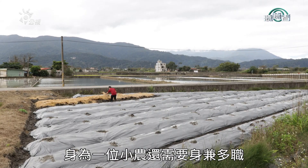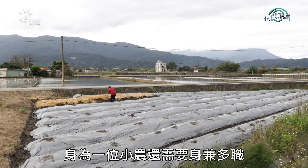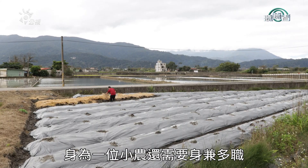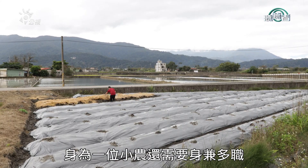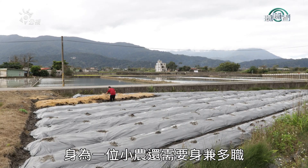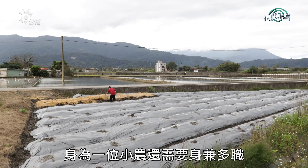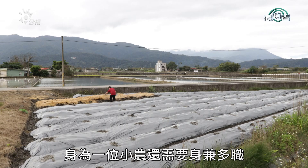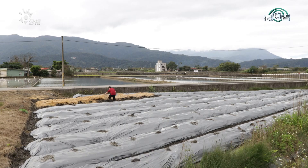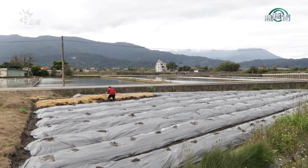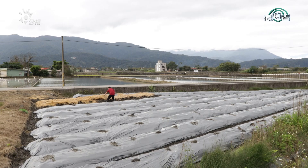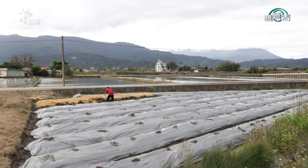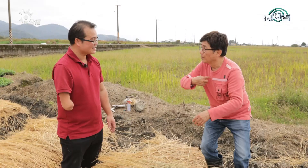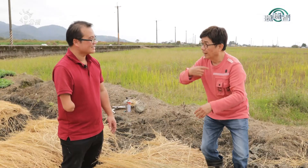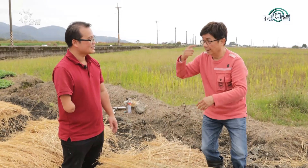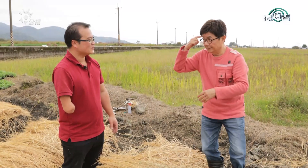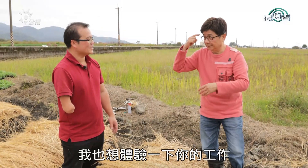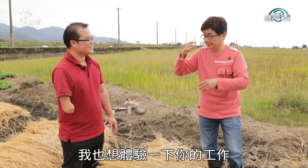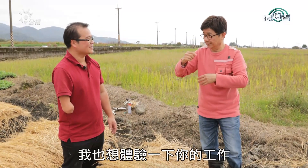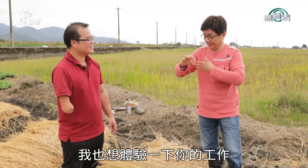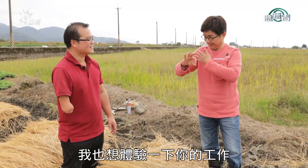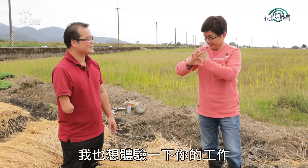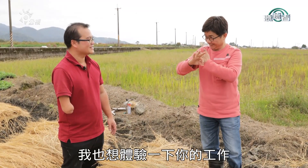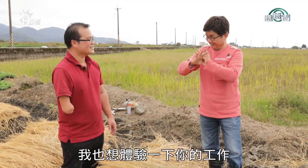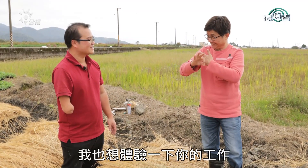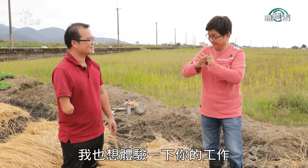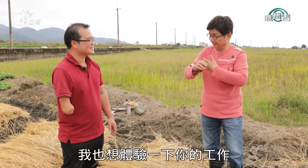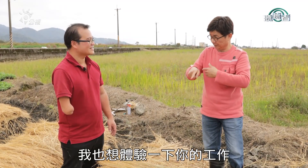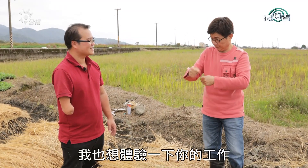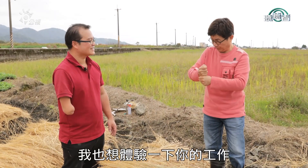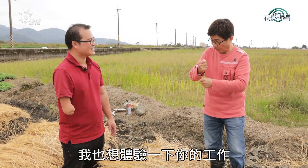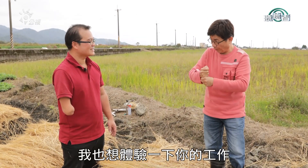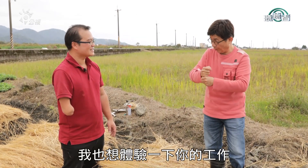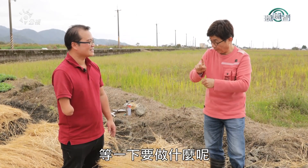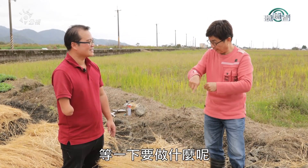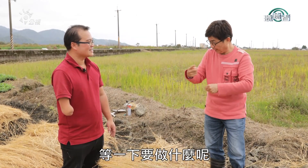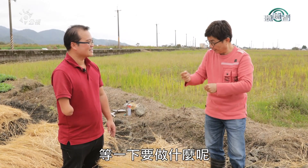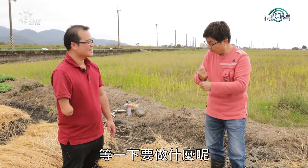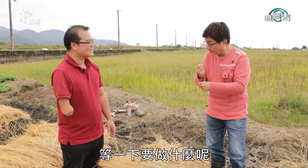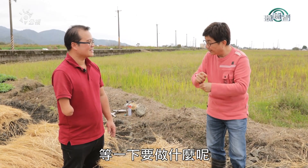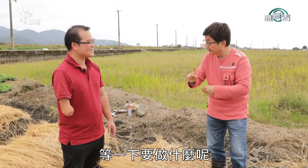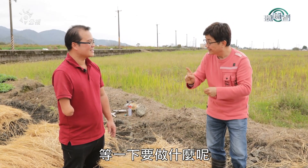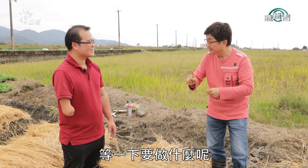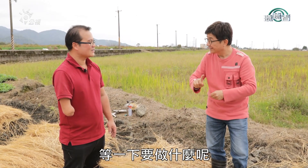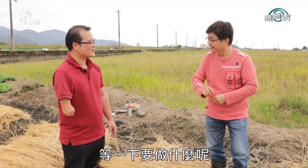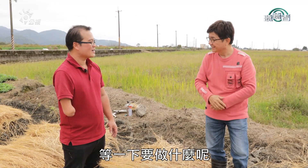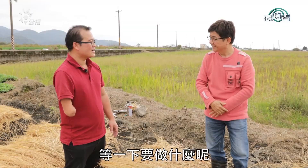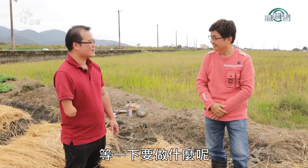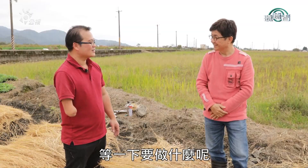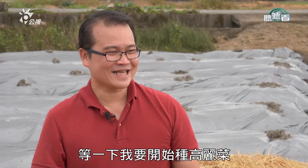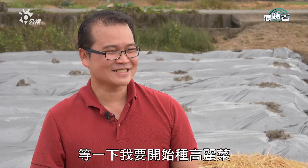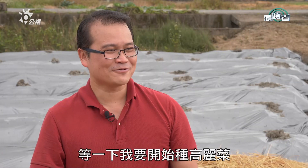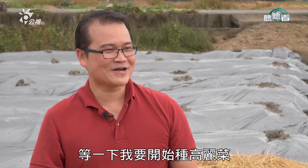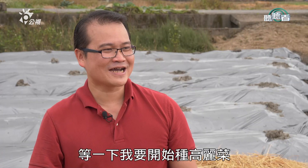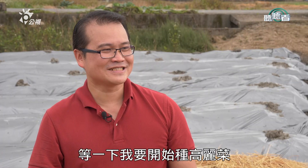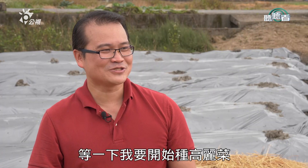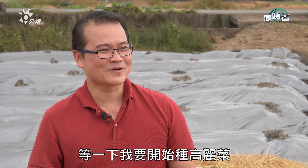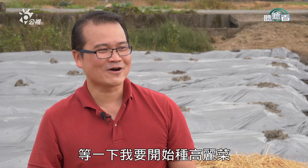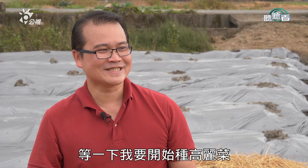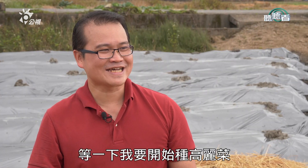呢。我也想体验一下你的工作，等一下要做什么呢？ 等一下我要开始种高丽